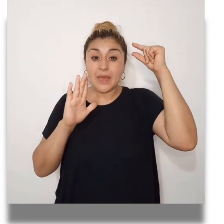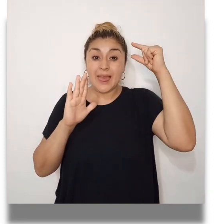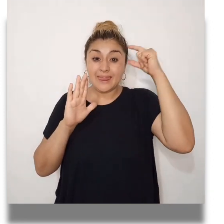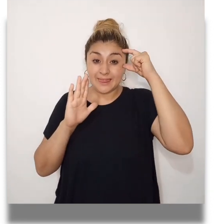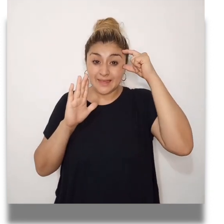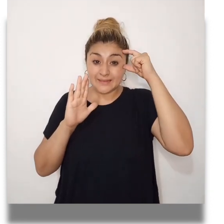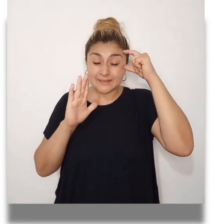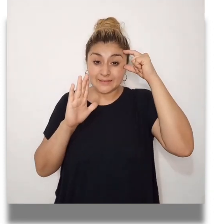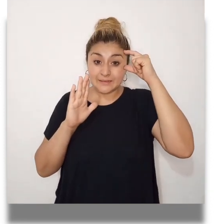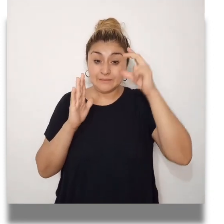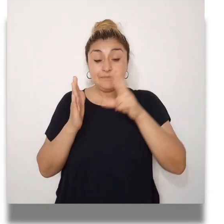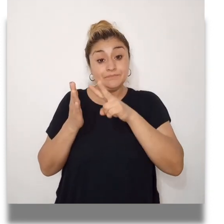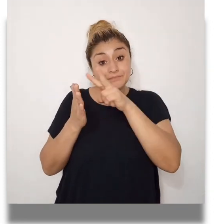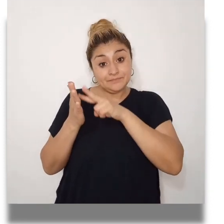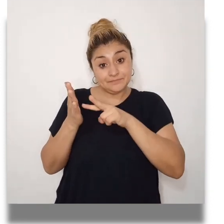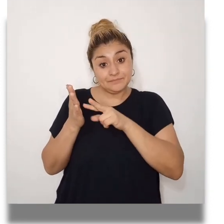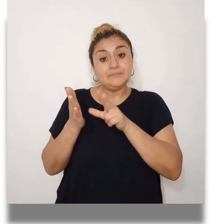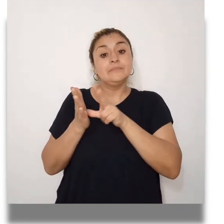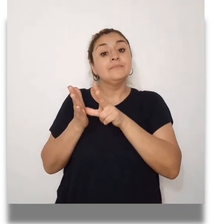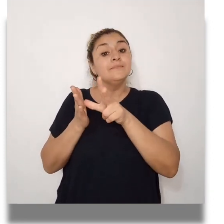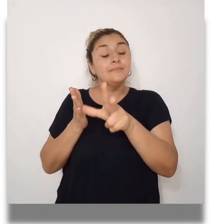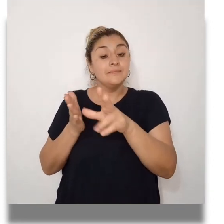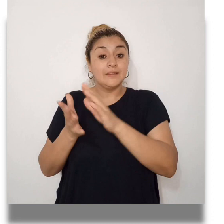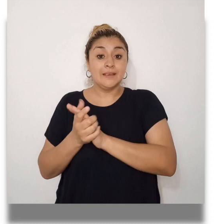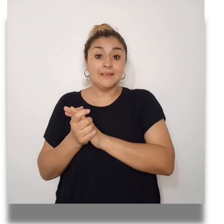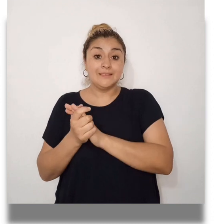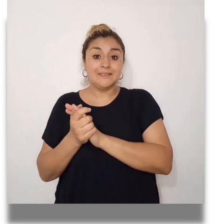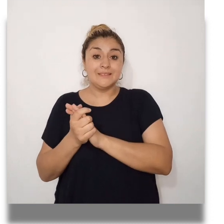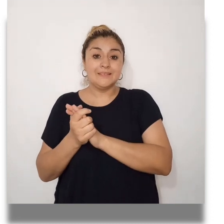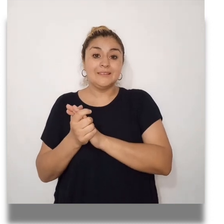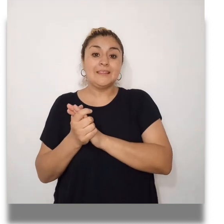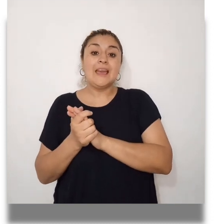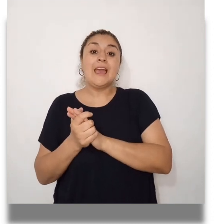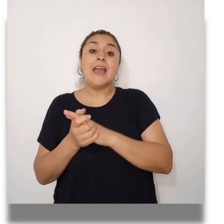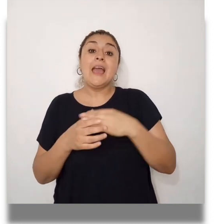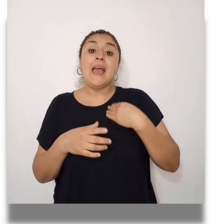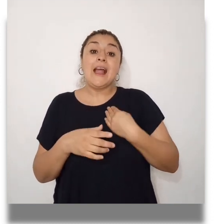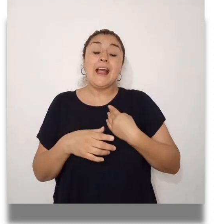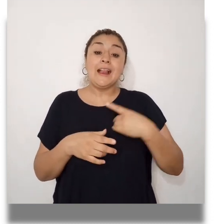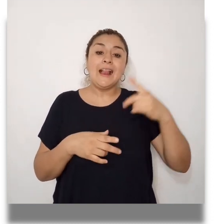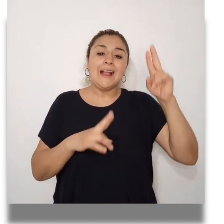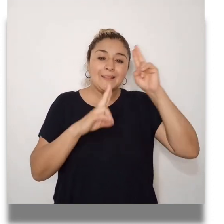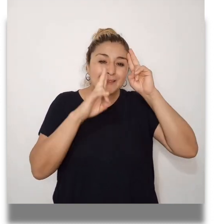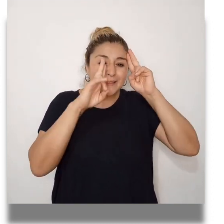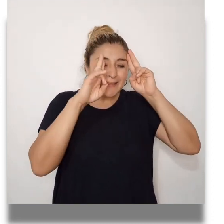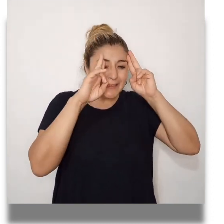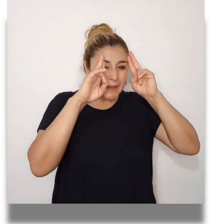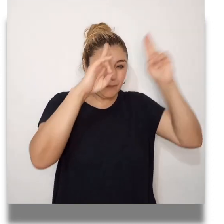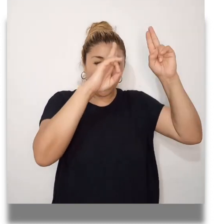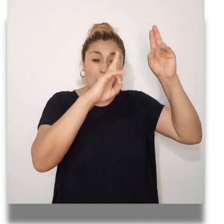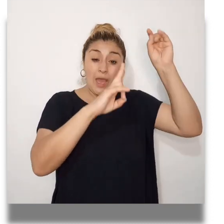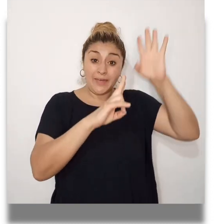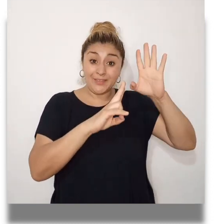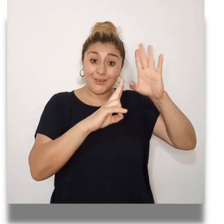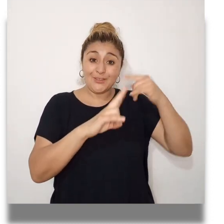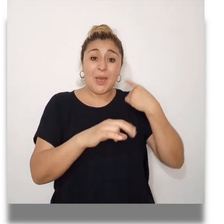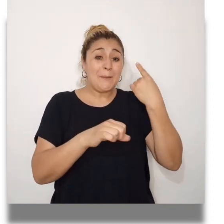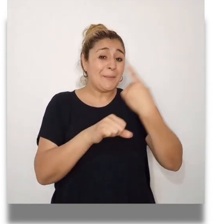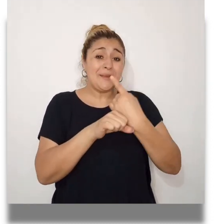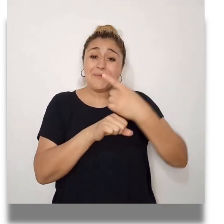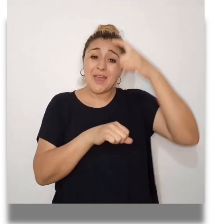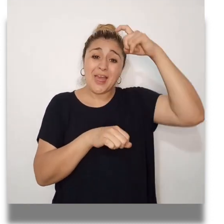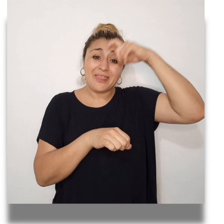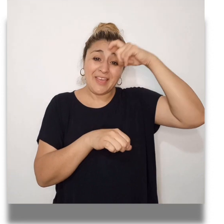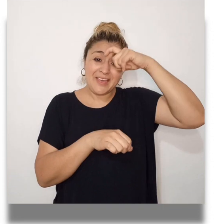El temor de Jehová es el principio de la sabiduría, y el conocimiento del